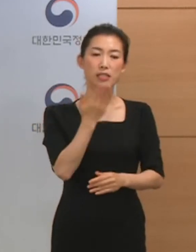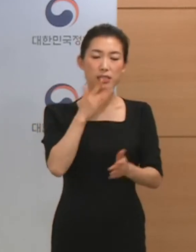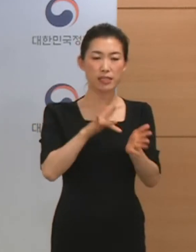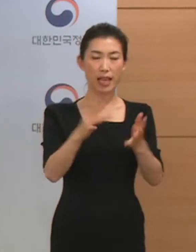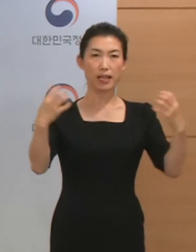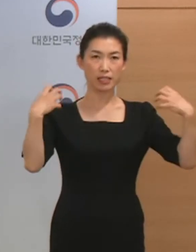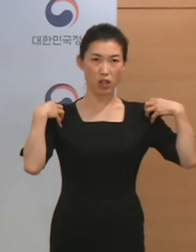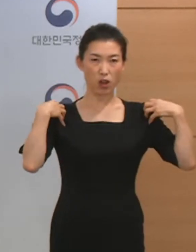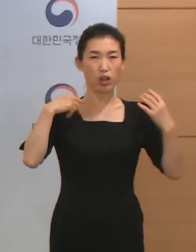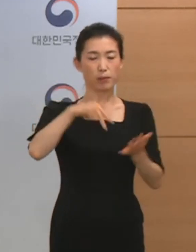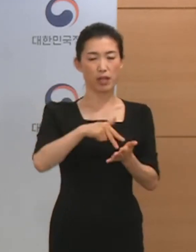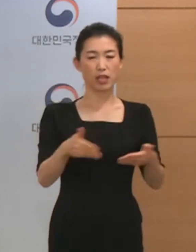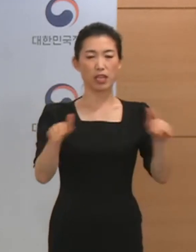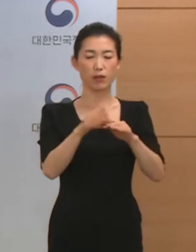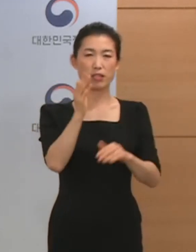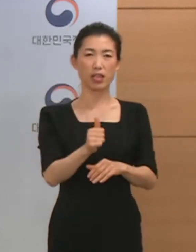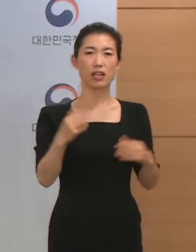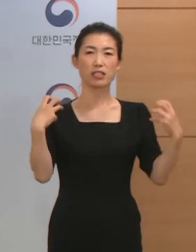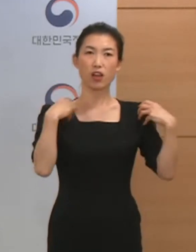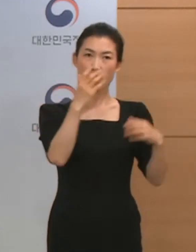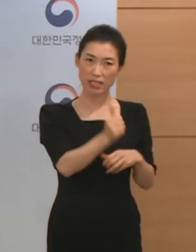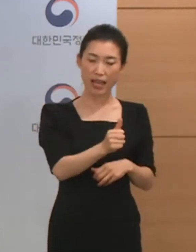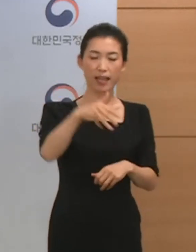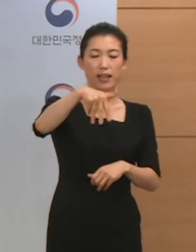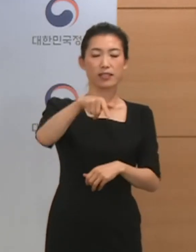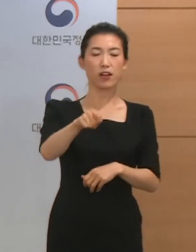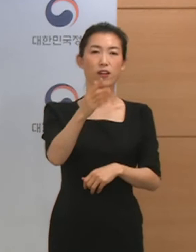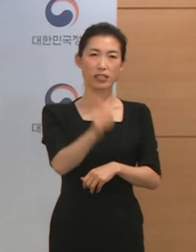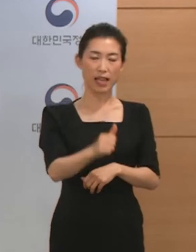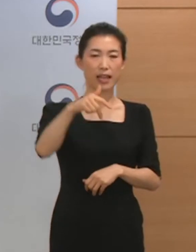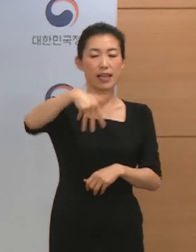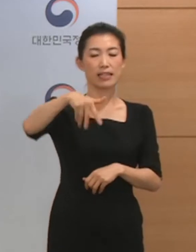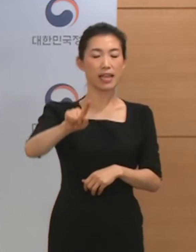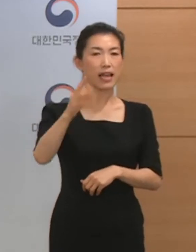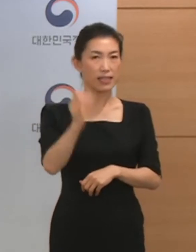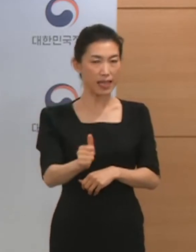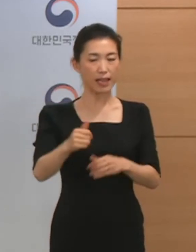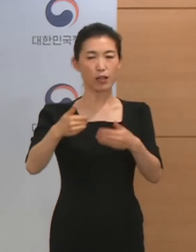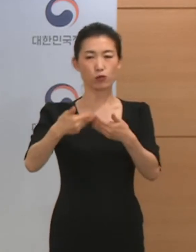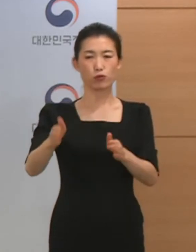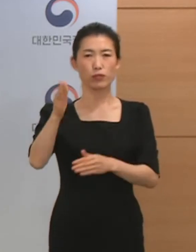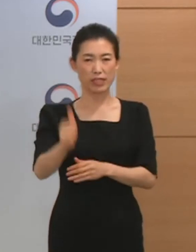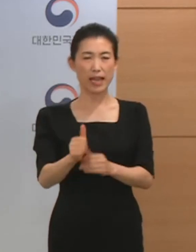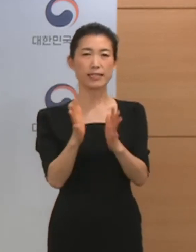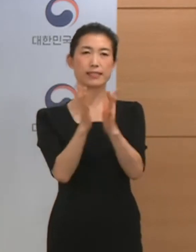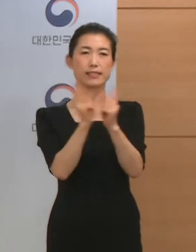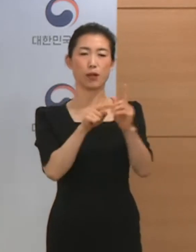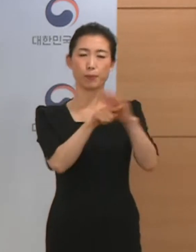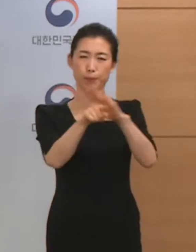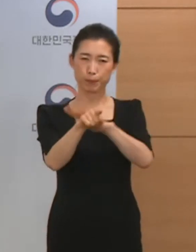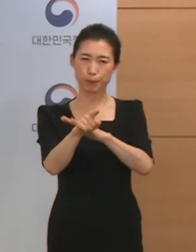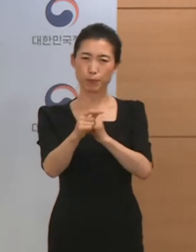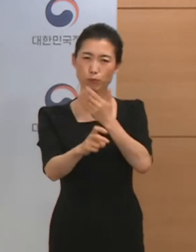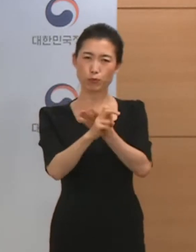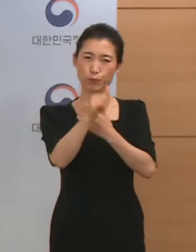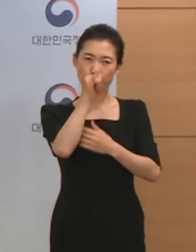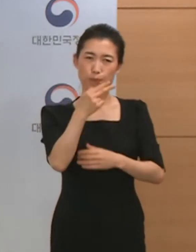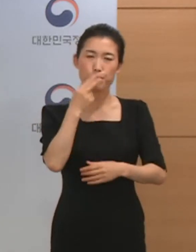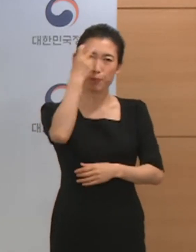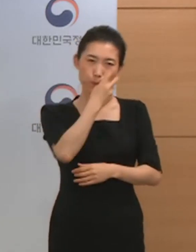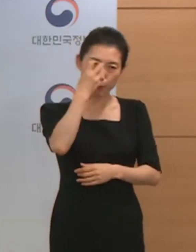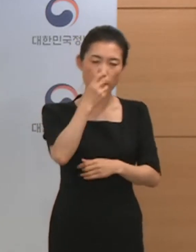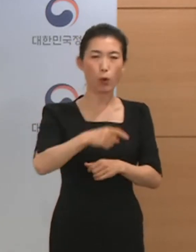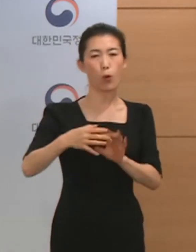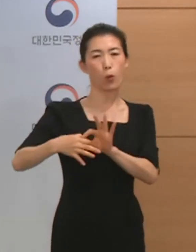식품의약품안전처는 기관장인 처장, 차장, 담당국장 등이 직접 방역 실태를 점검하고 관련 협회와